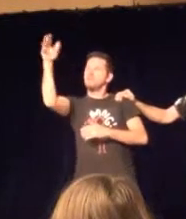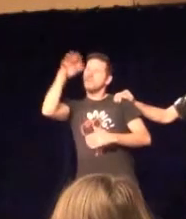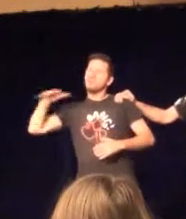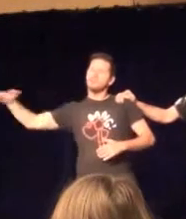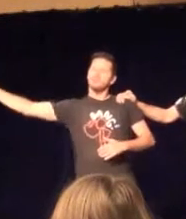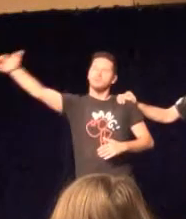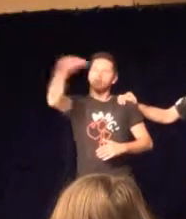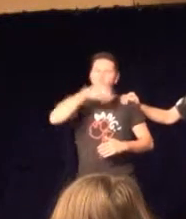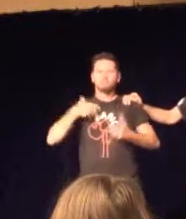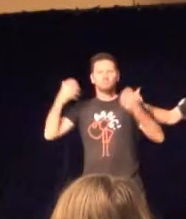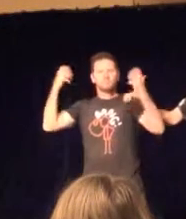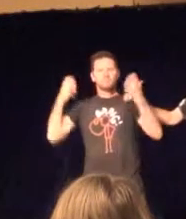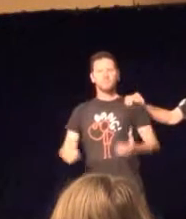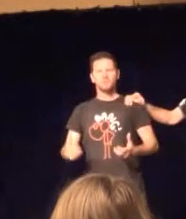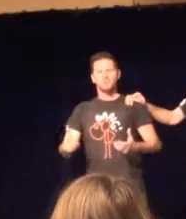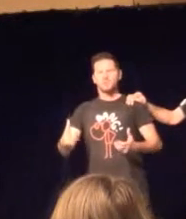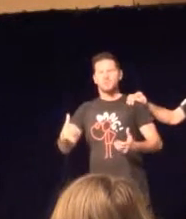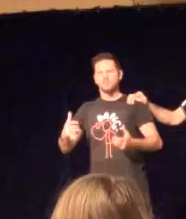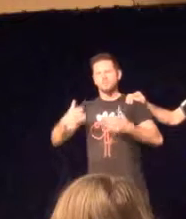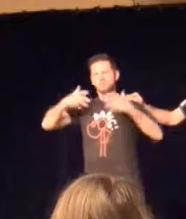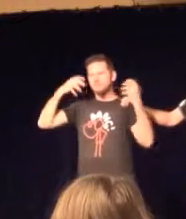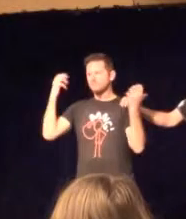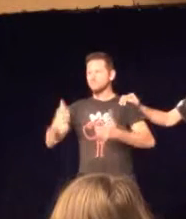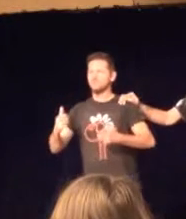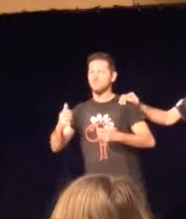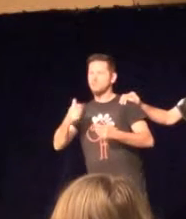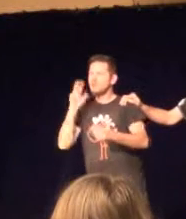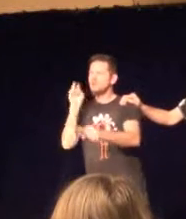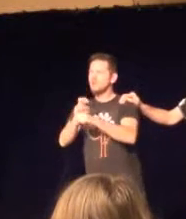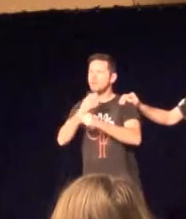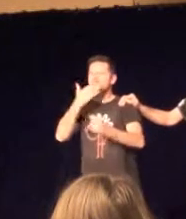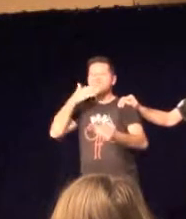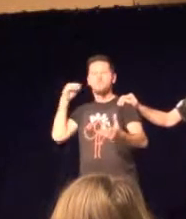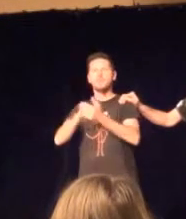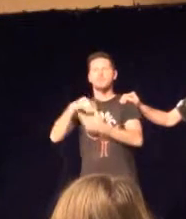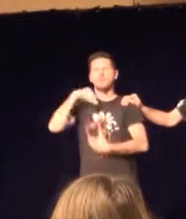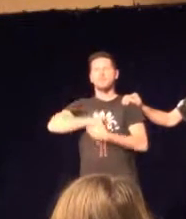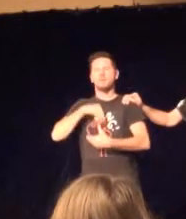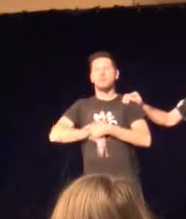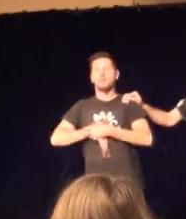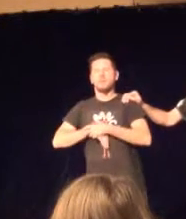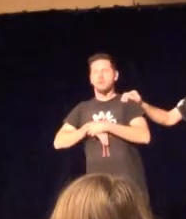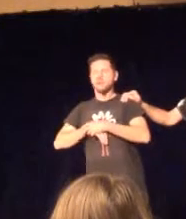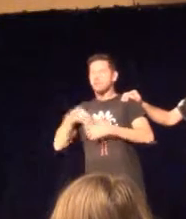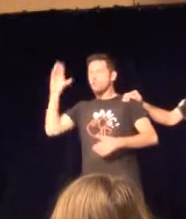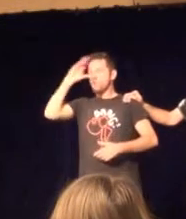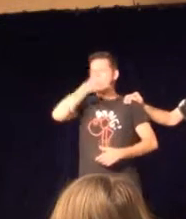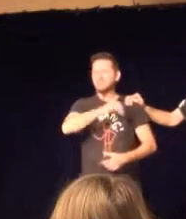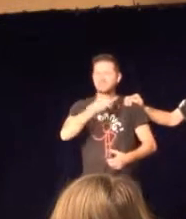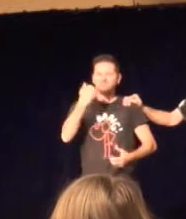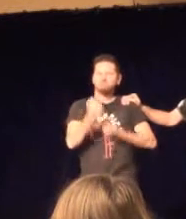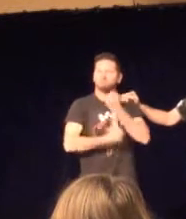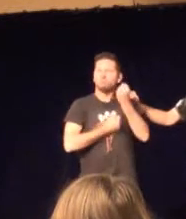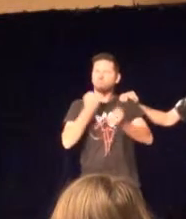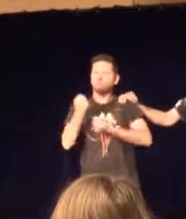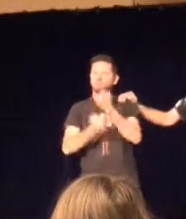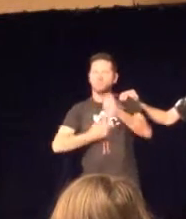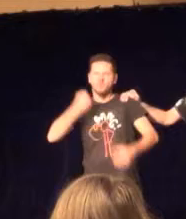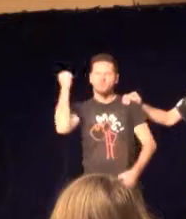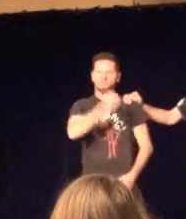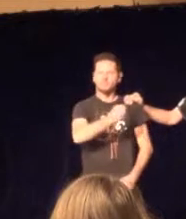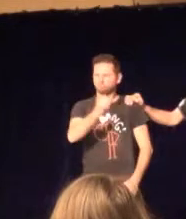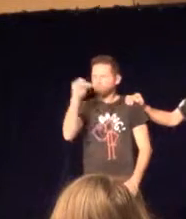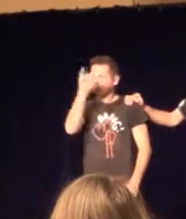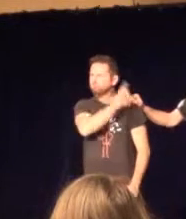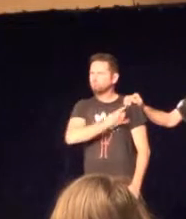enquérir. Quiero quedarme con lo mejor, sin olvidarme de lo peor. Je suis